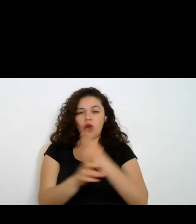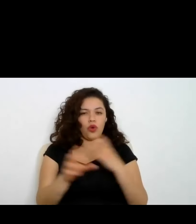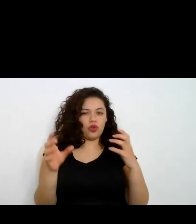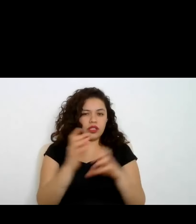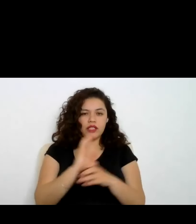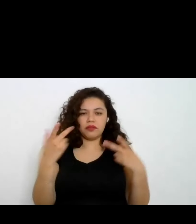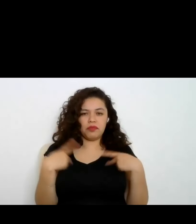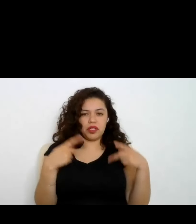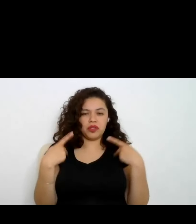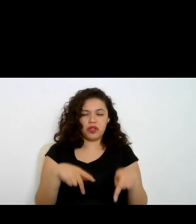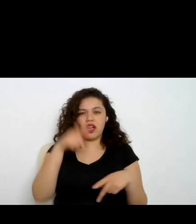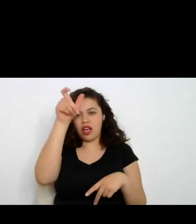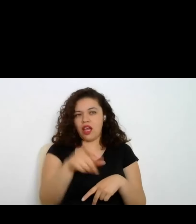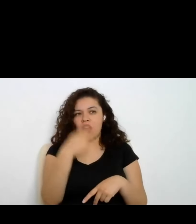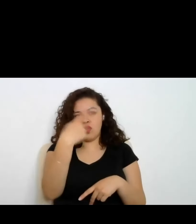una persona.